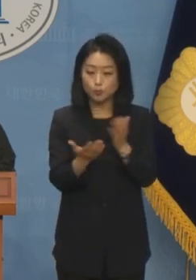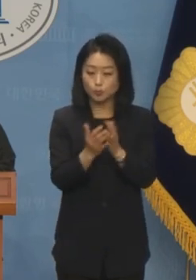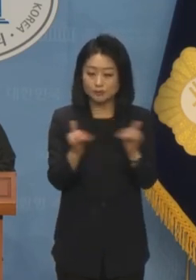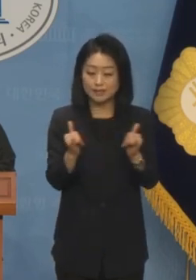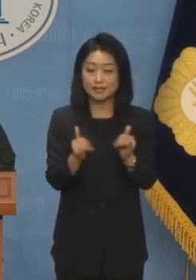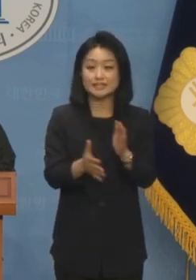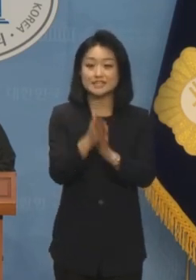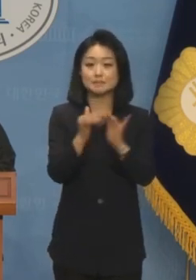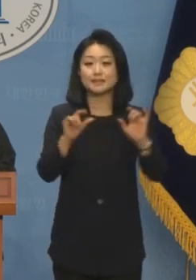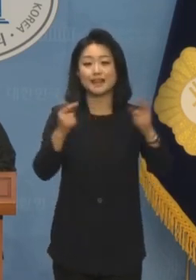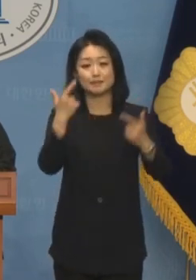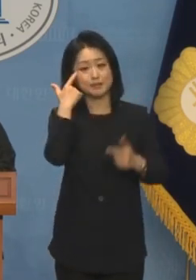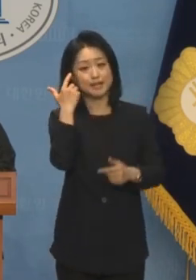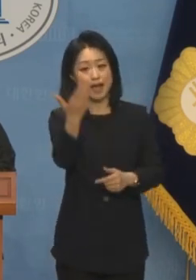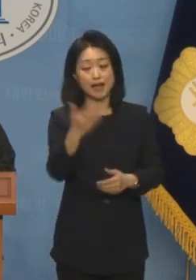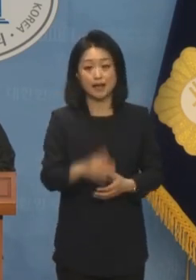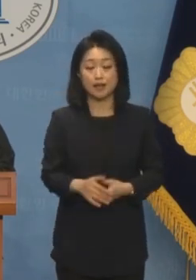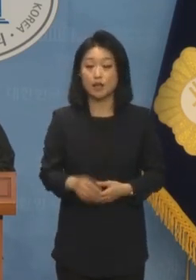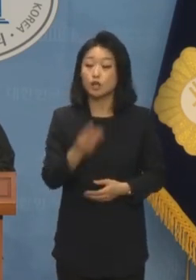아닙니까?